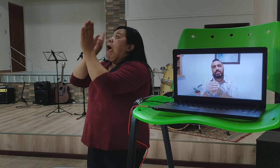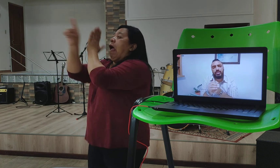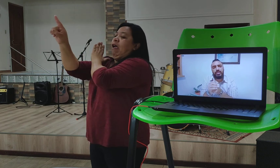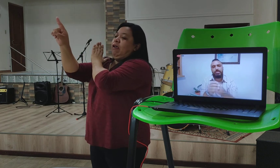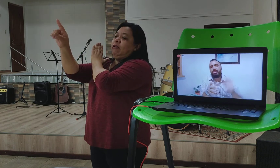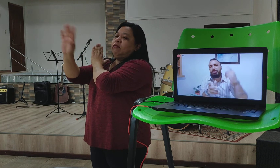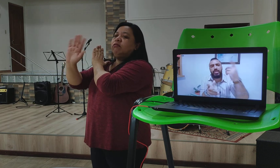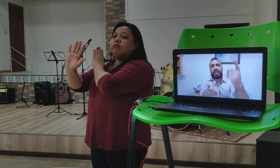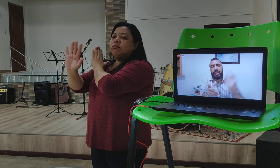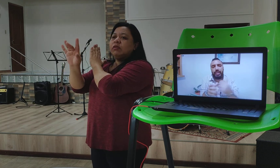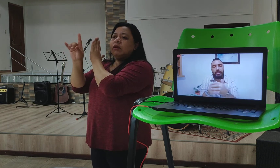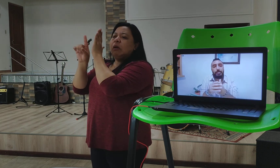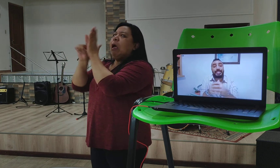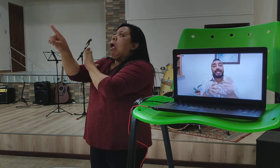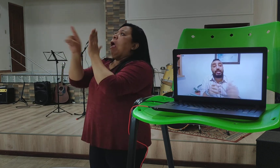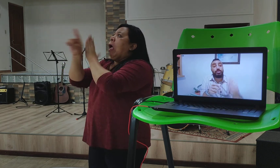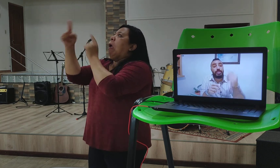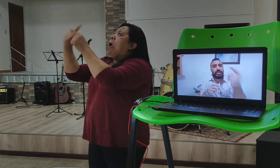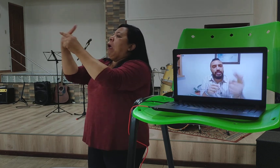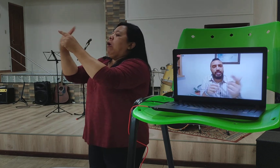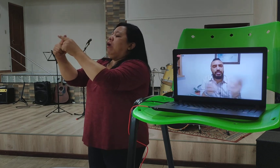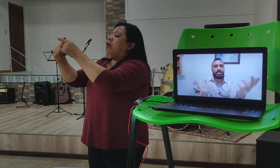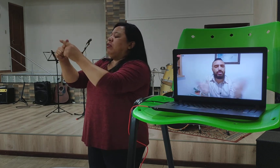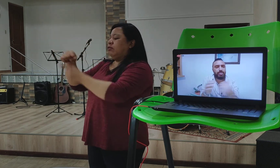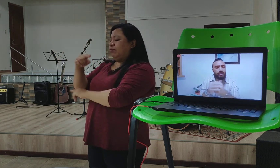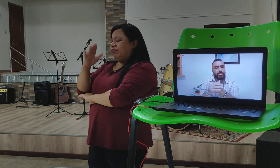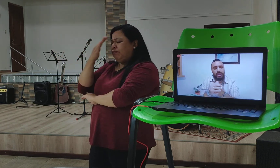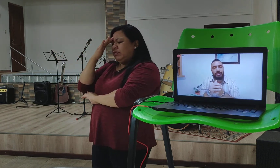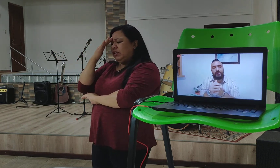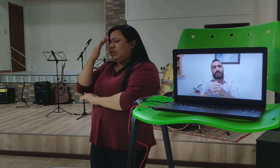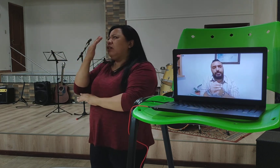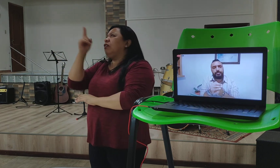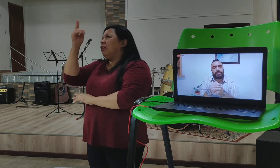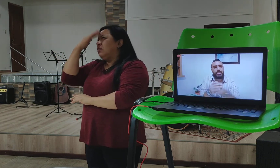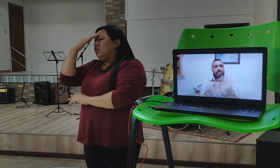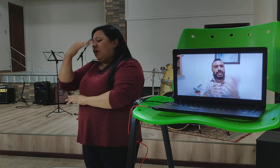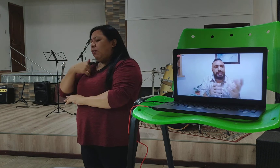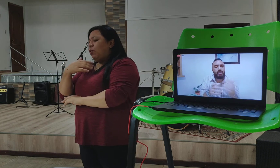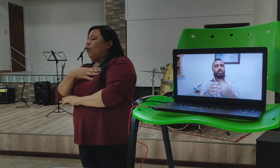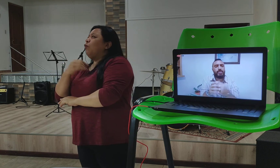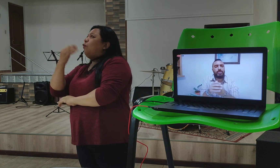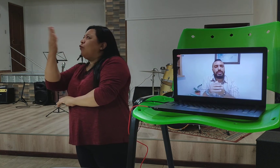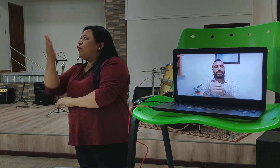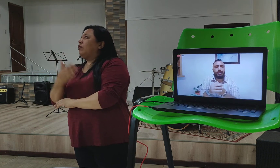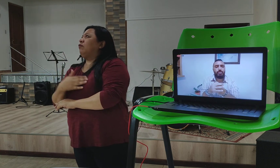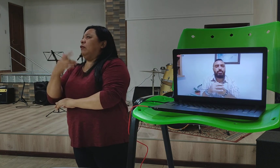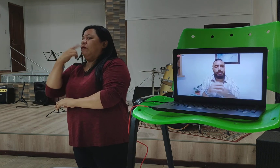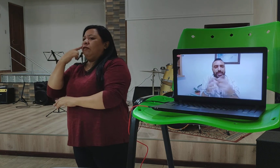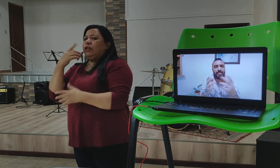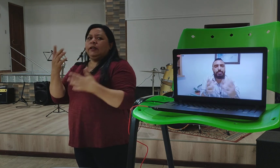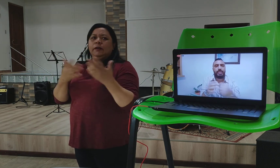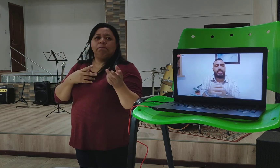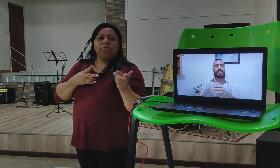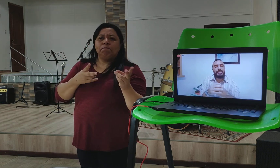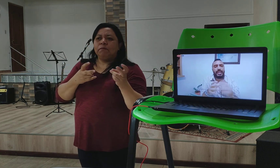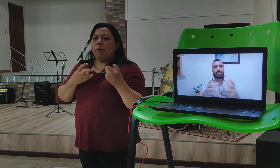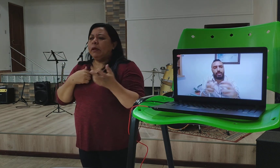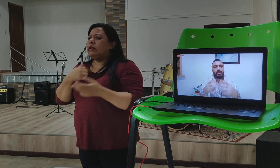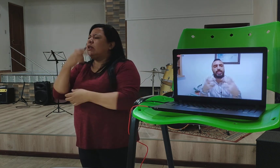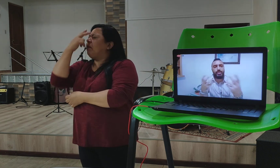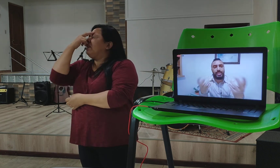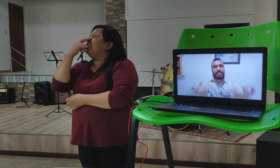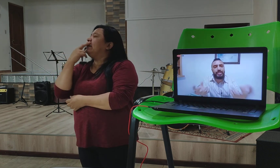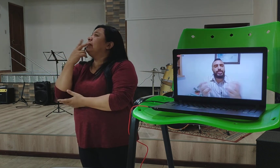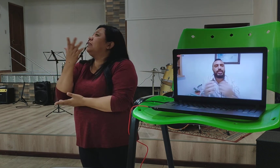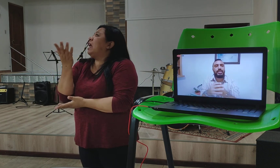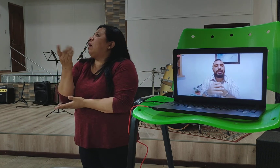Deus, oh Deus, por quê? Mas querendo entender, Deus, sou teu filho. Deus, será que tem alguma coisa que eu não percebi? Será que tem uma